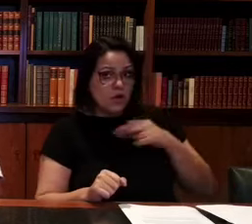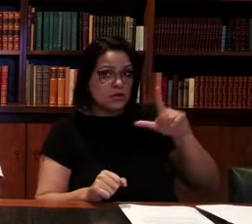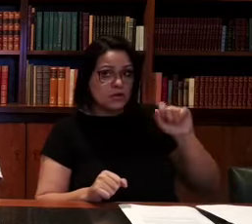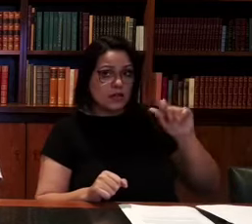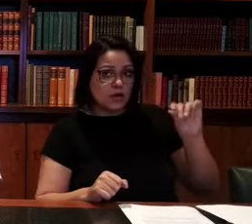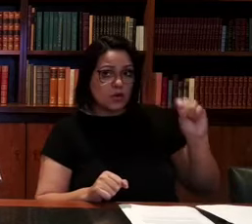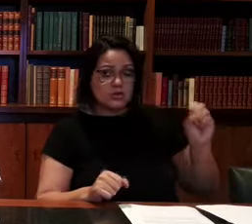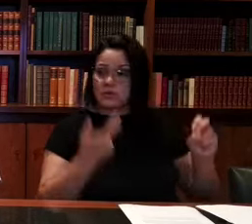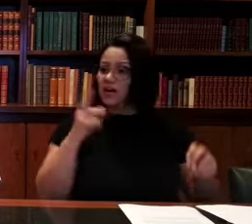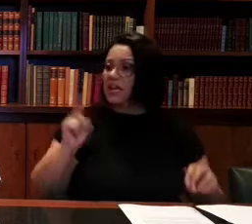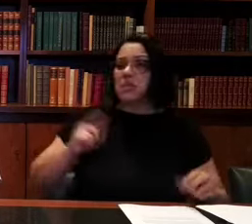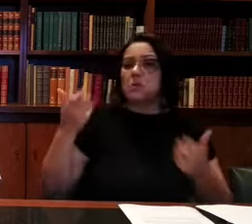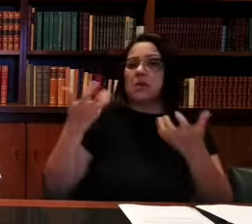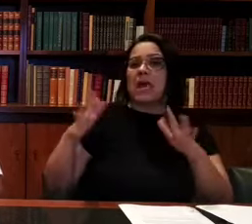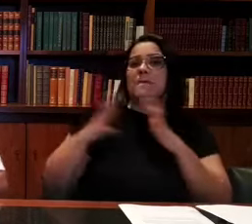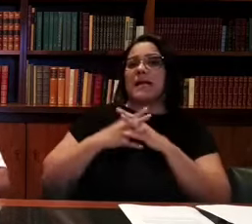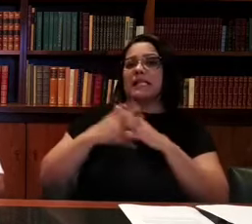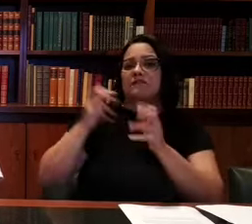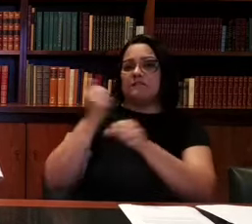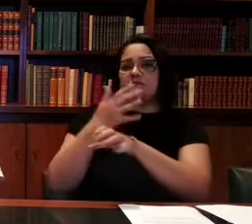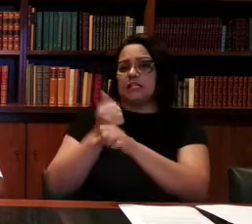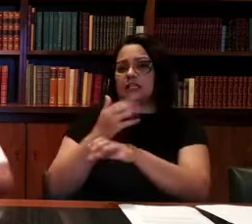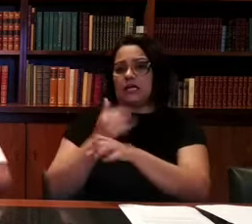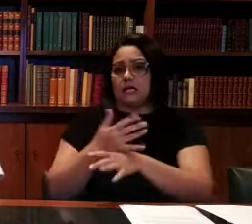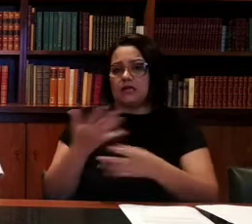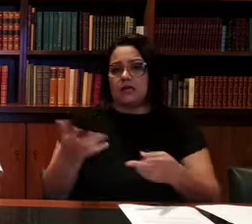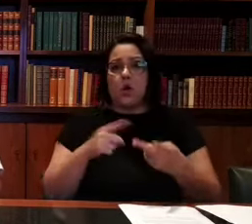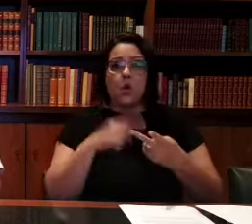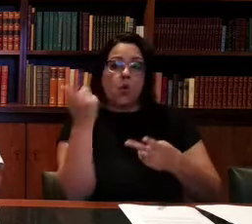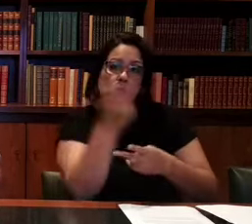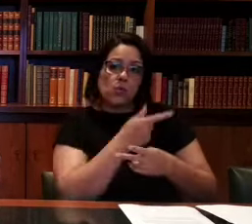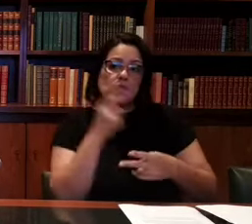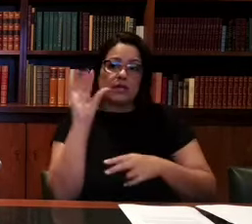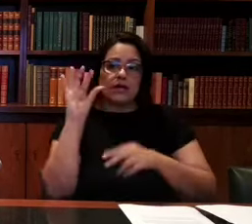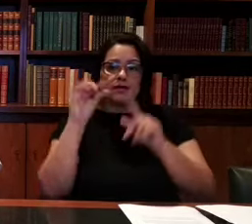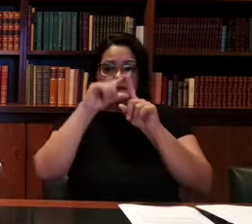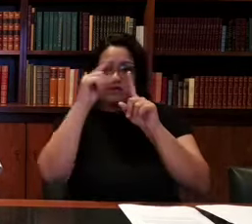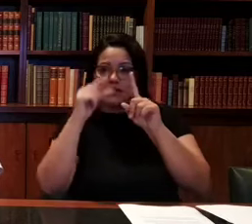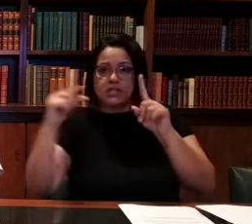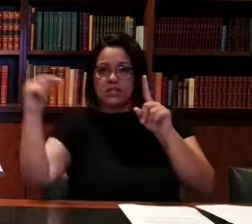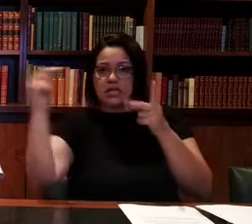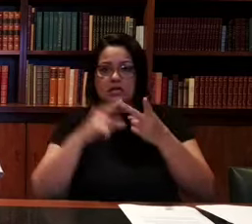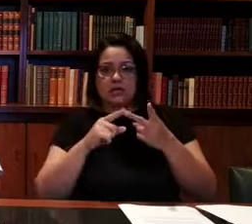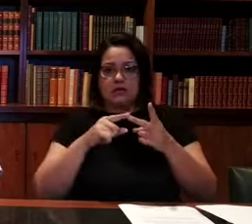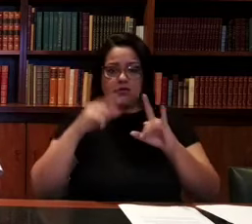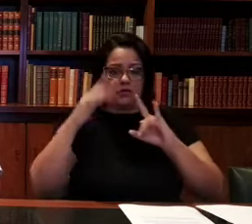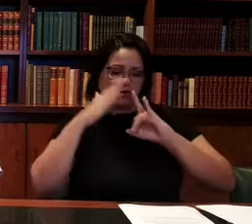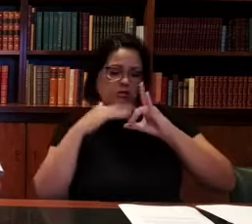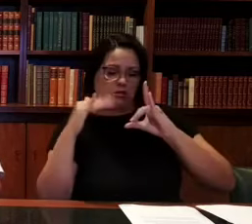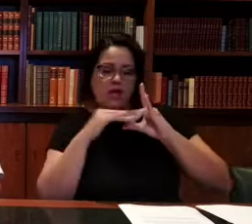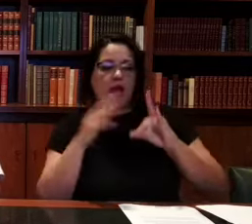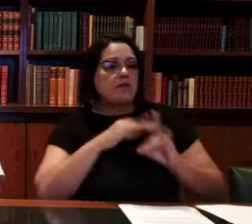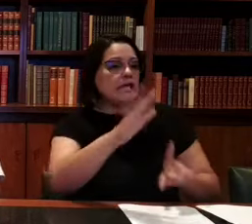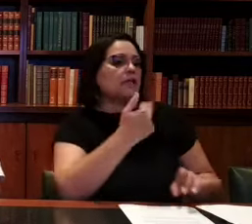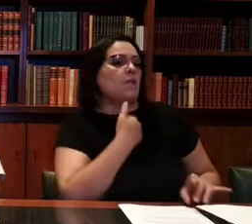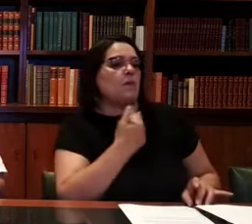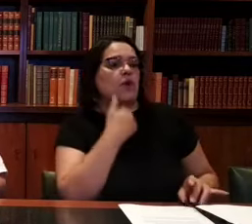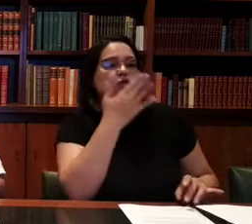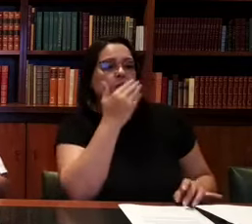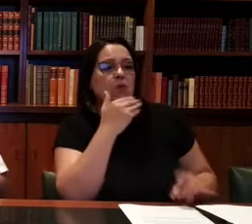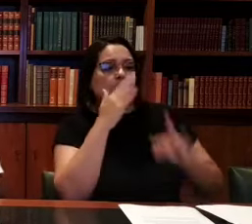que não vale batata frita o outro por exemplo que é vegetariano não vamos acabar com carne vermelha no Supremo Tribunal Federal